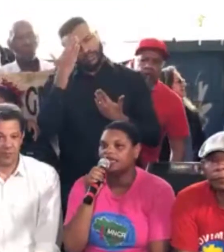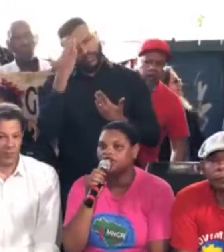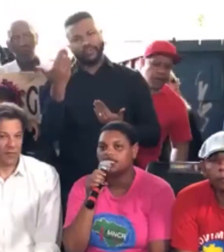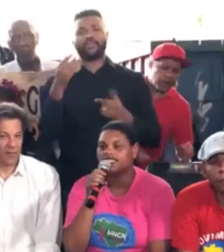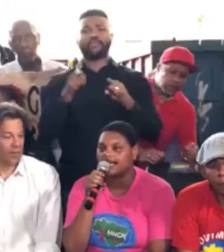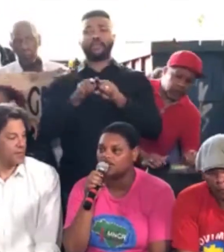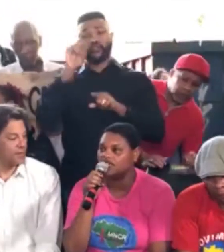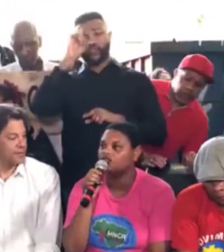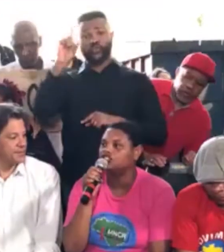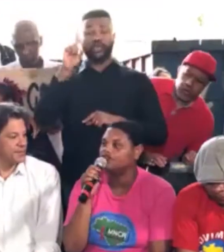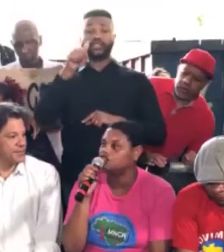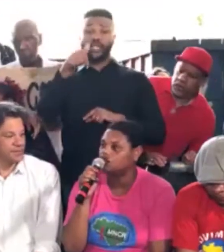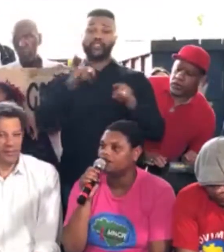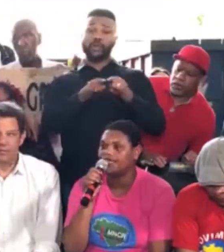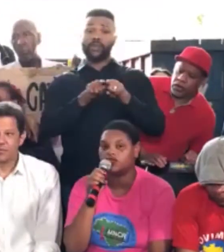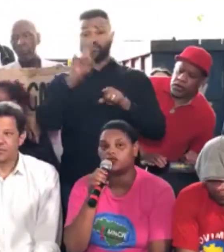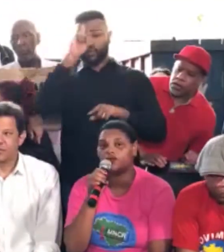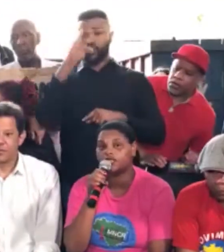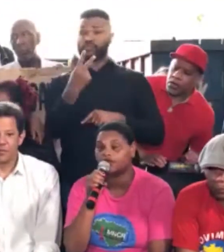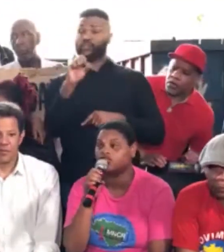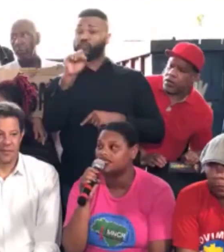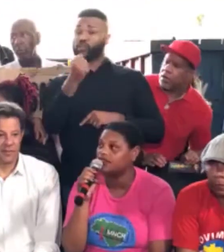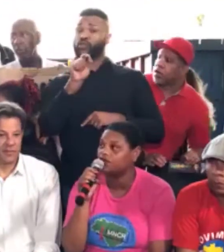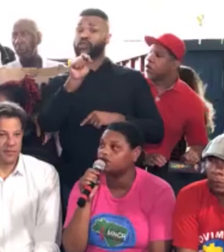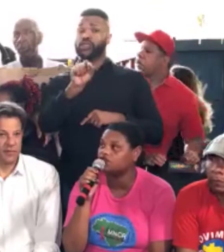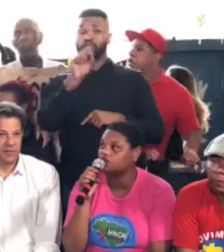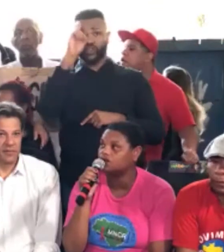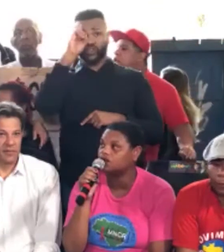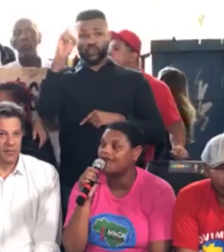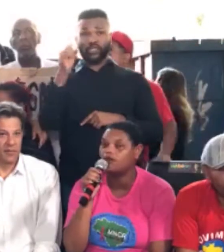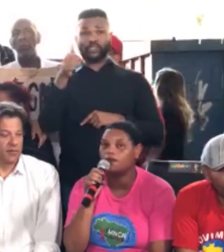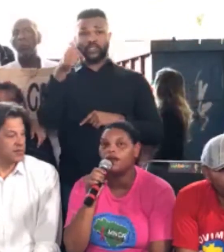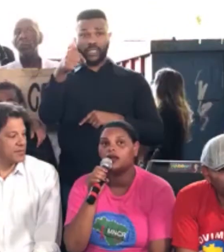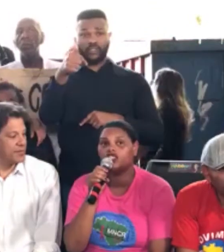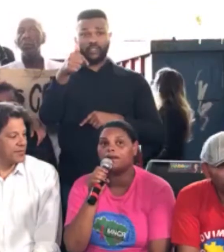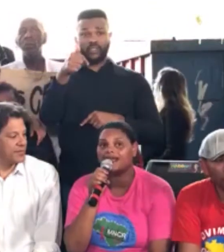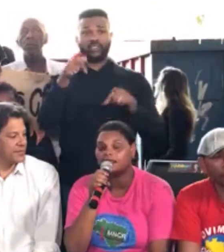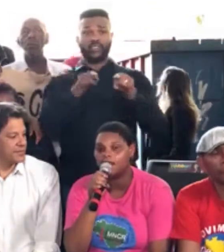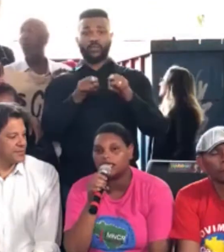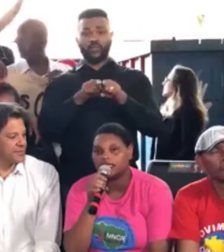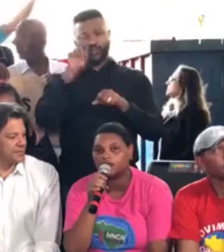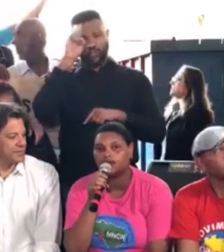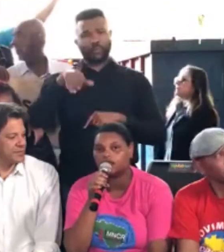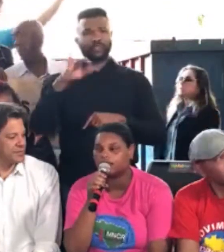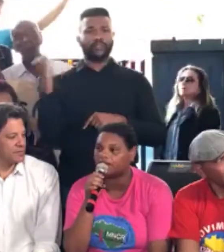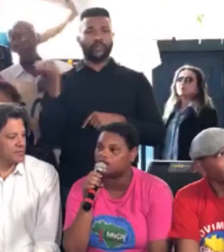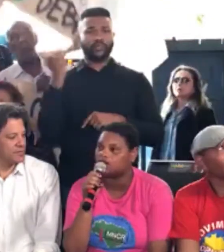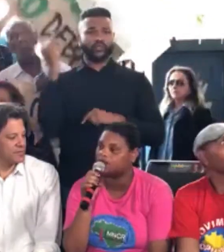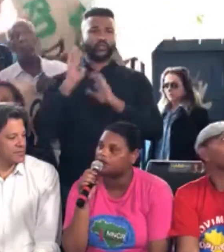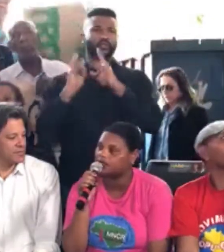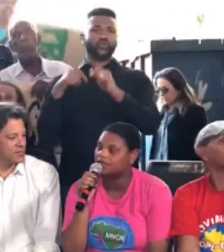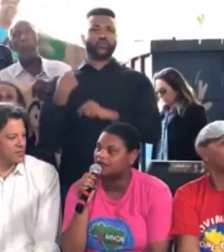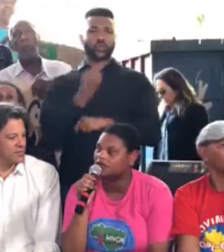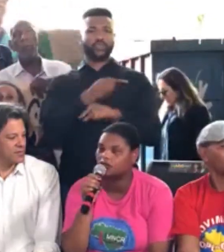E no dia 7 e no dia 28, vai ser o dia 7 foi o dia mais importante para todos